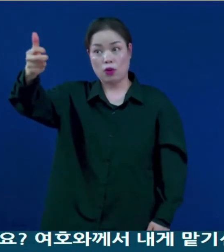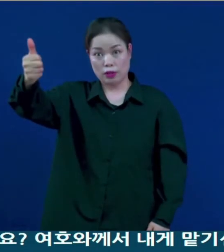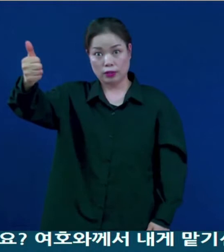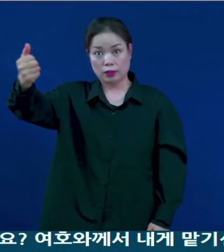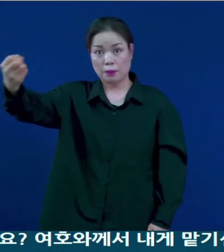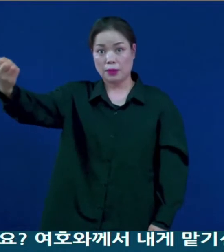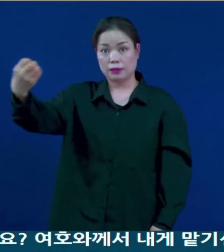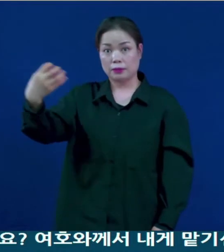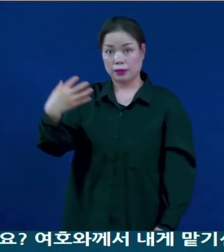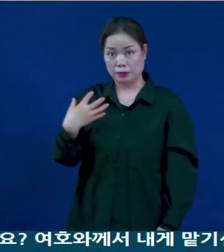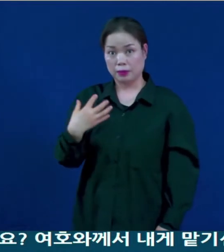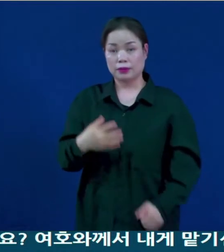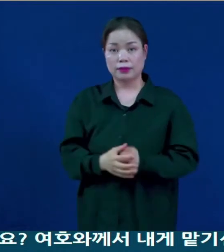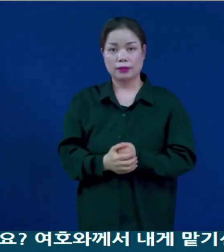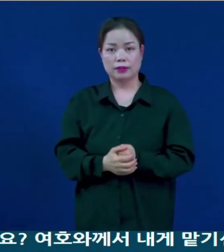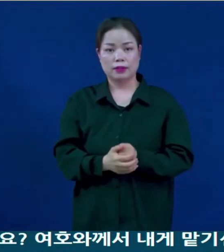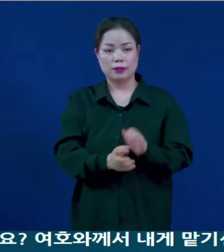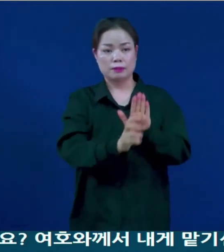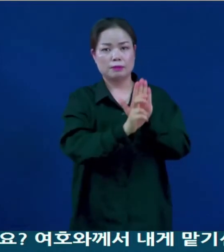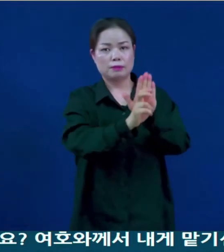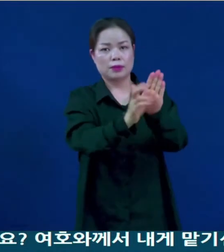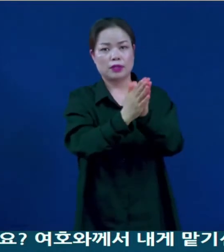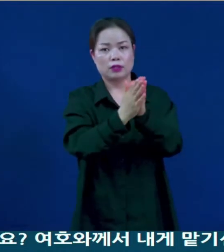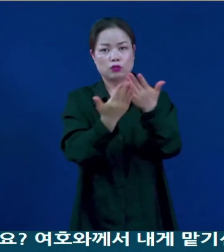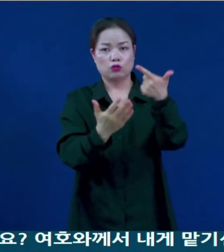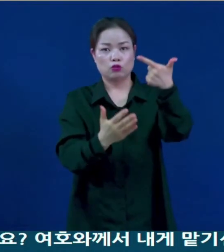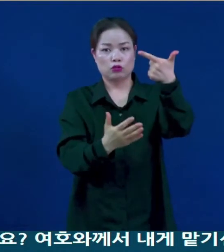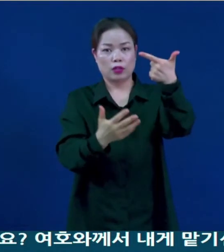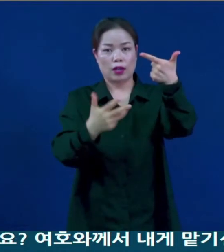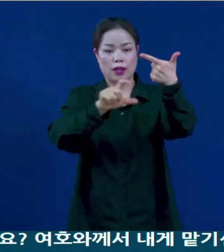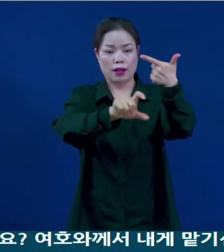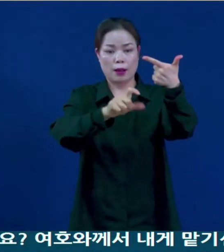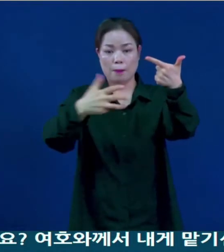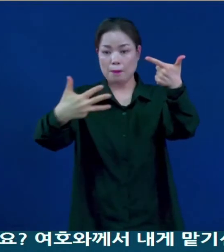이렇게 말씀하십니다. 미가서 6장 8절 말씀에